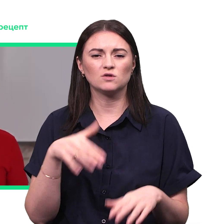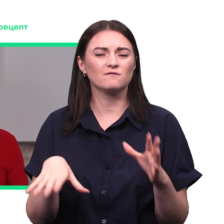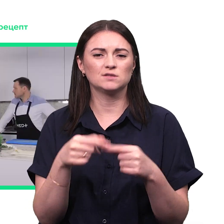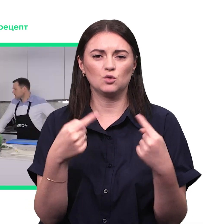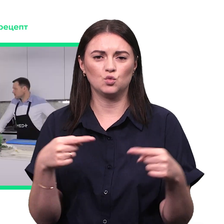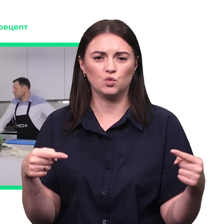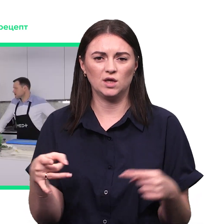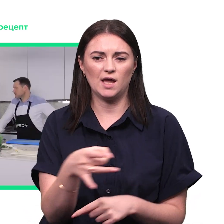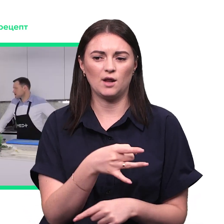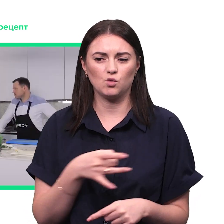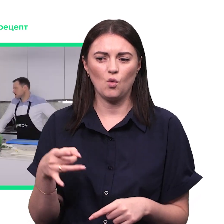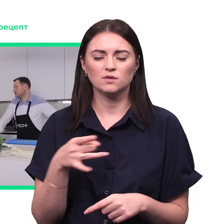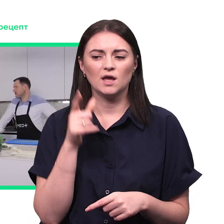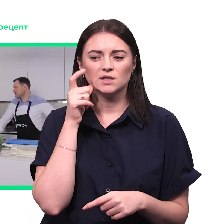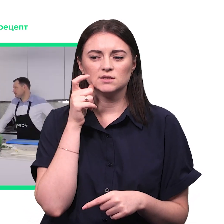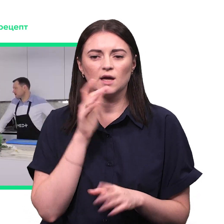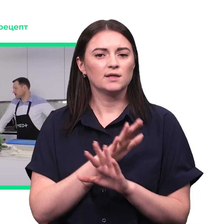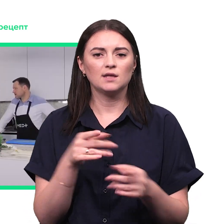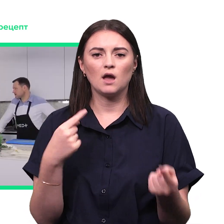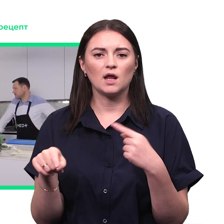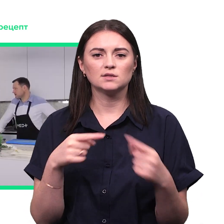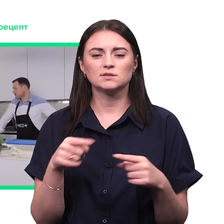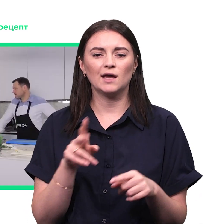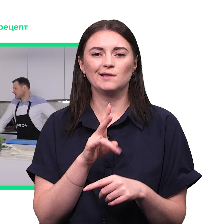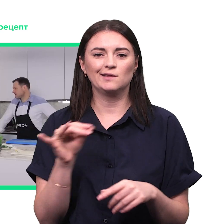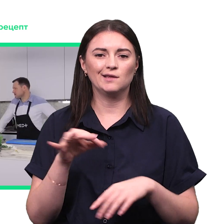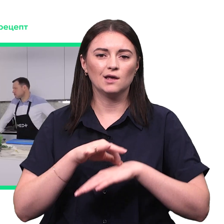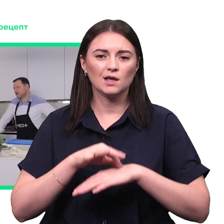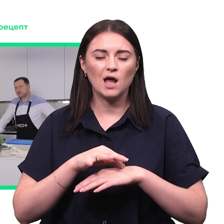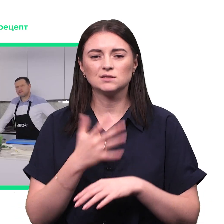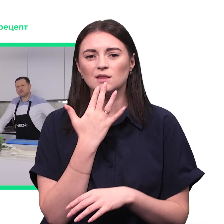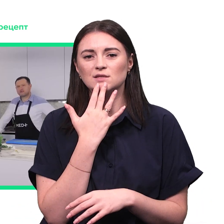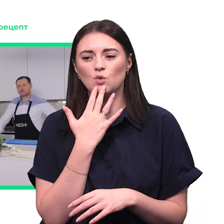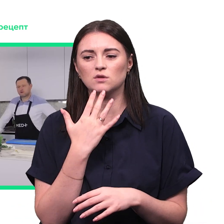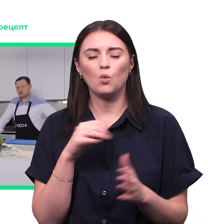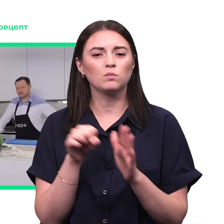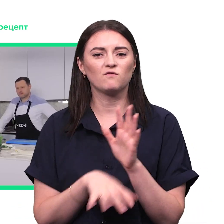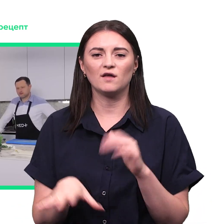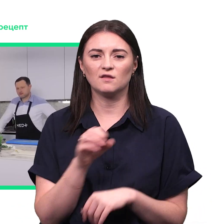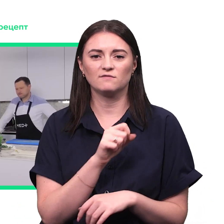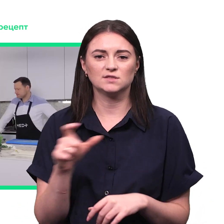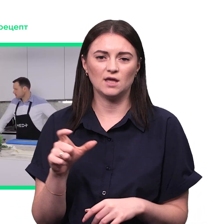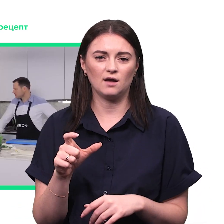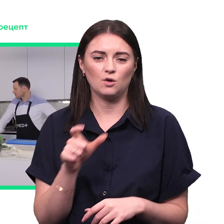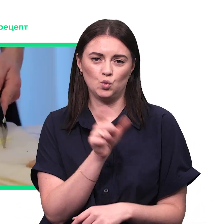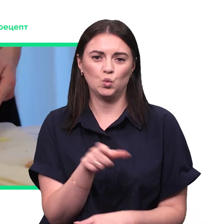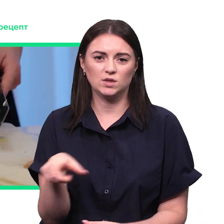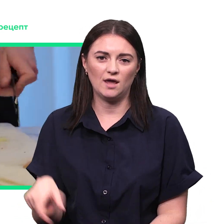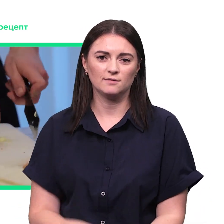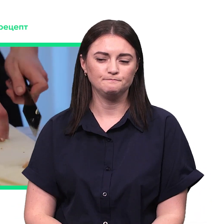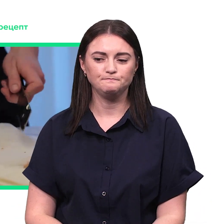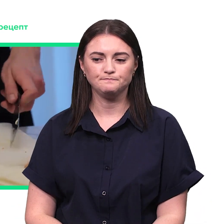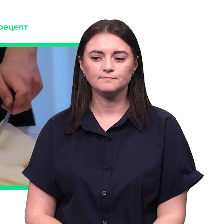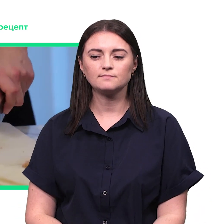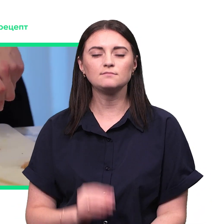регионы. Сахар, в принципе, не различает ни расы, ни национальности, убивает всех. Homo sapiens. Добавим